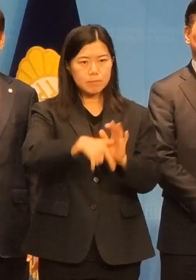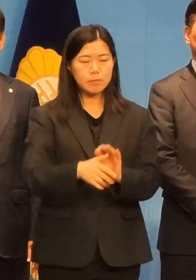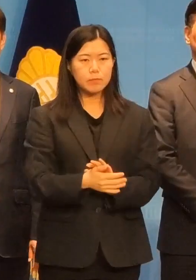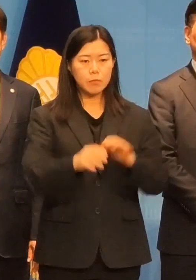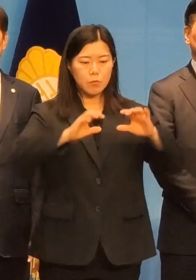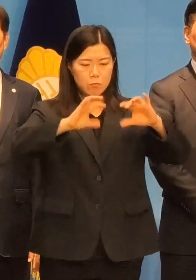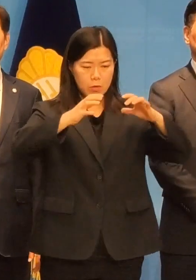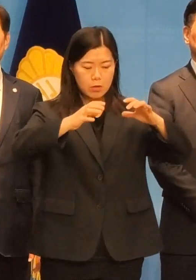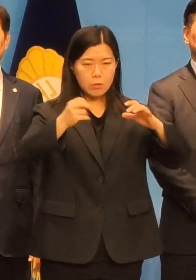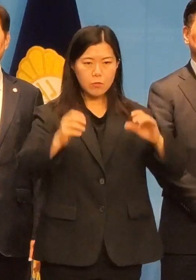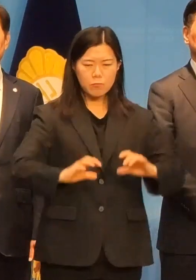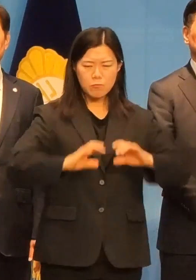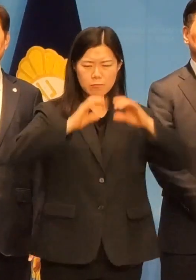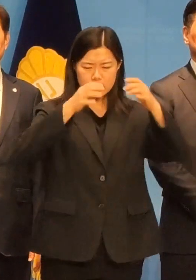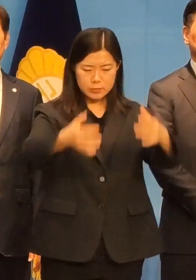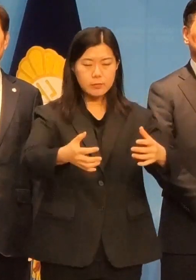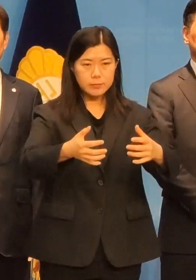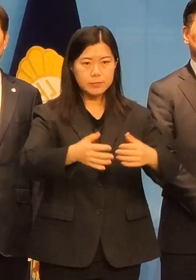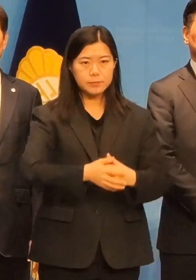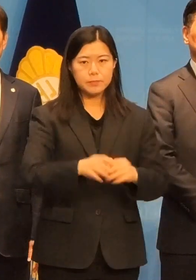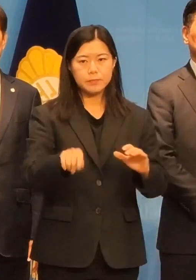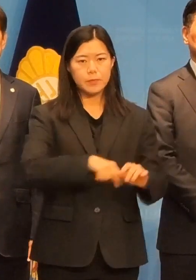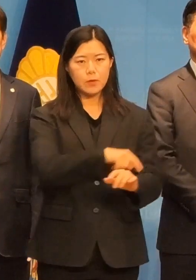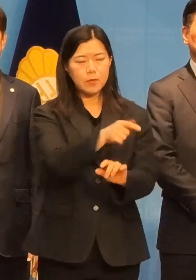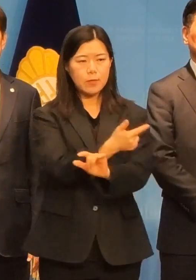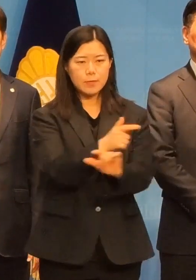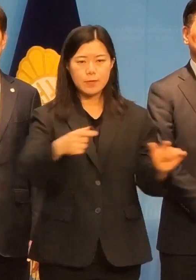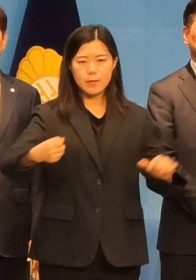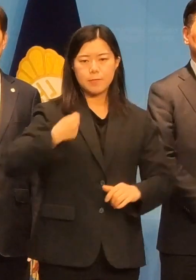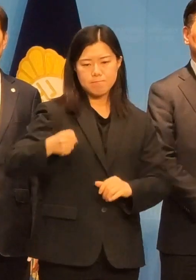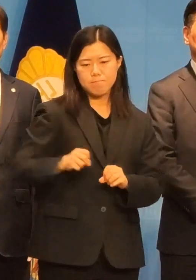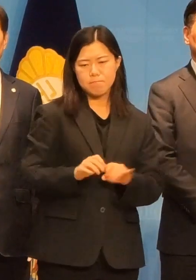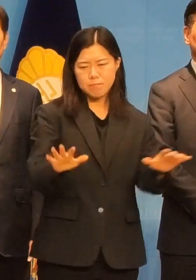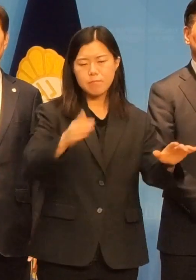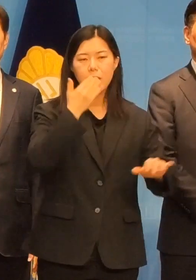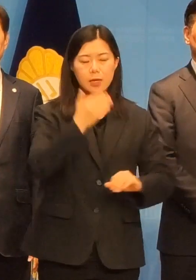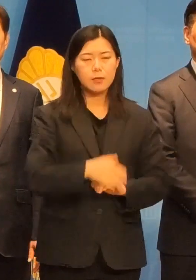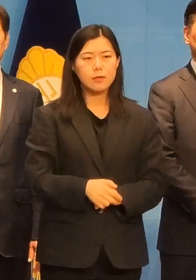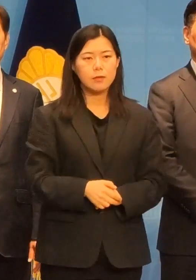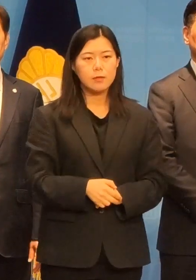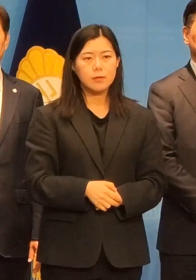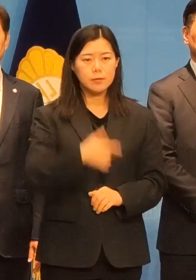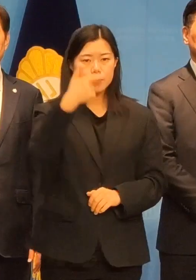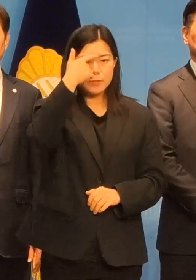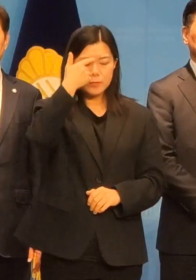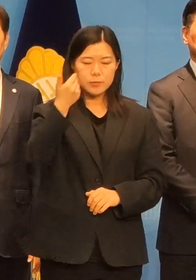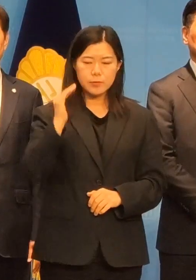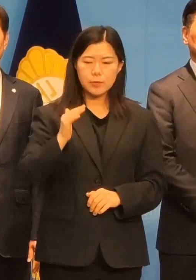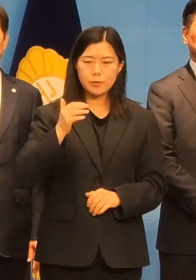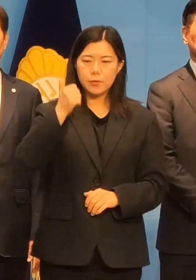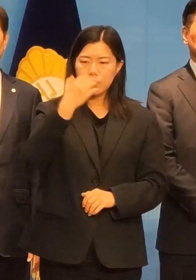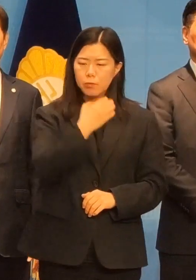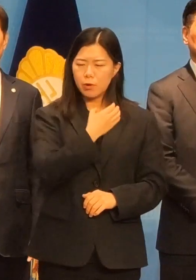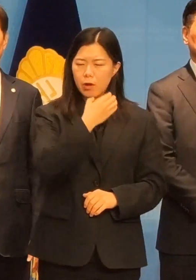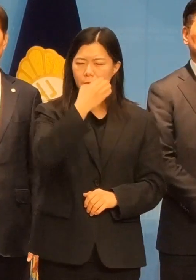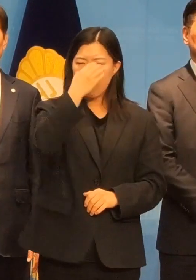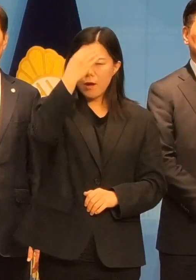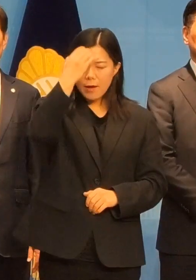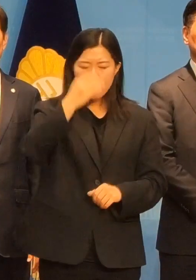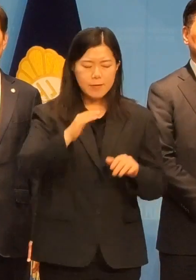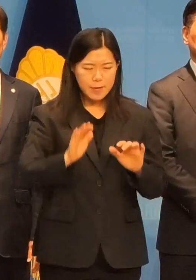국가적으로, 국제적으로 발휘될 것입니다. 노무현 대통령의 꿈을 반드시